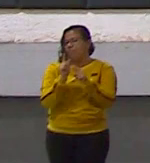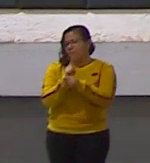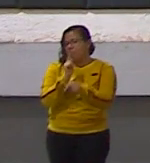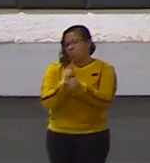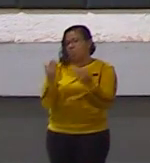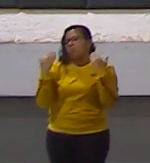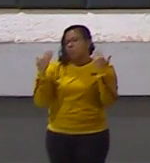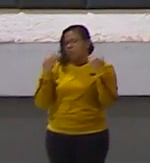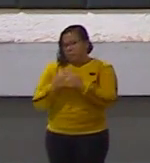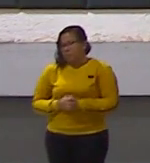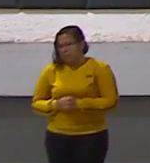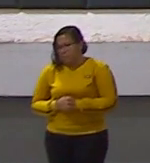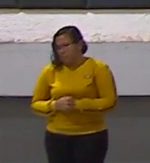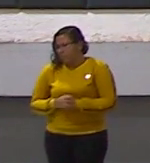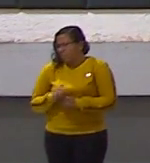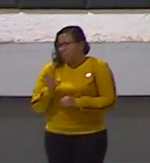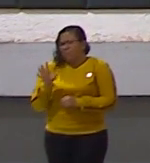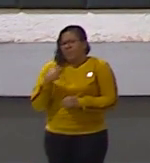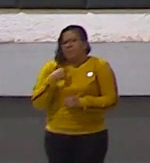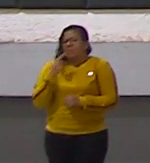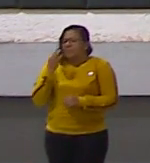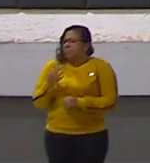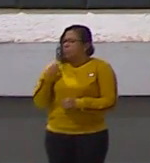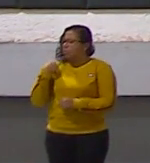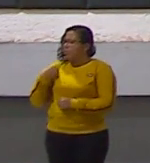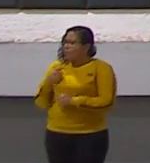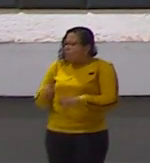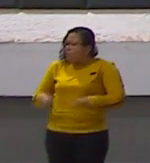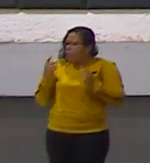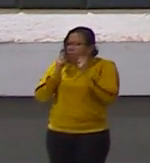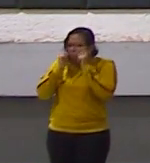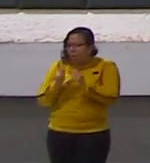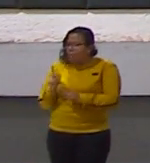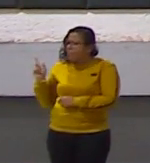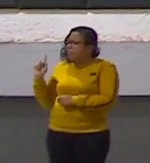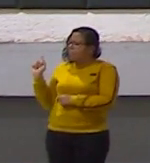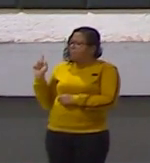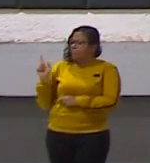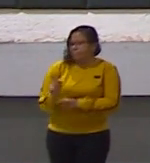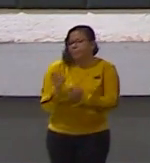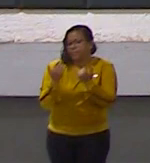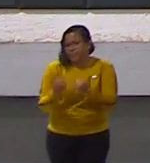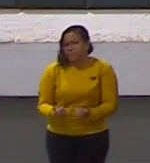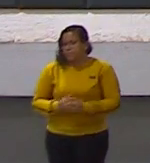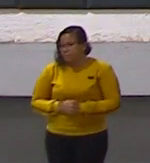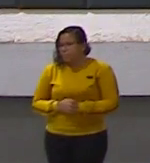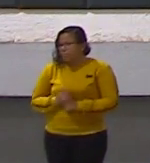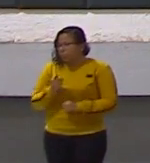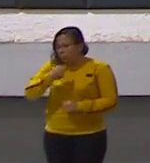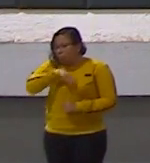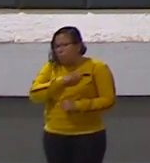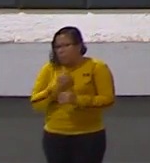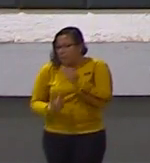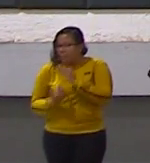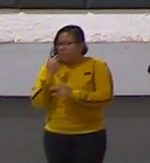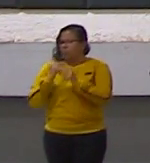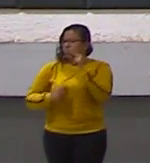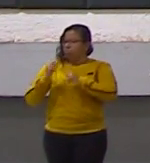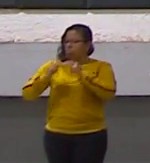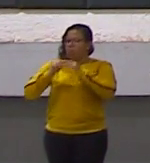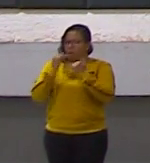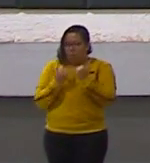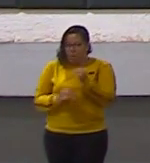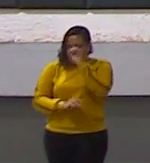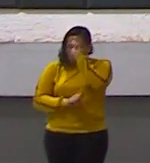y después de toda la vida humana en donde estemos y entonces tenemos que construir esa capacidad acá